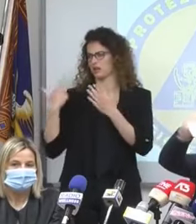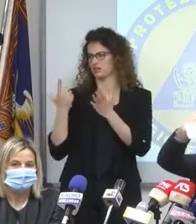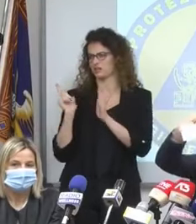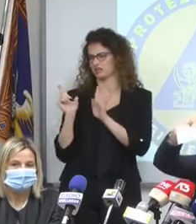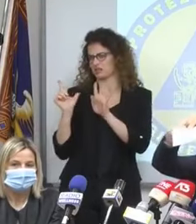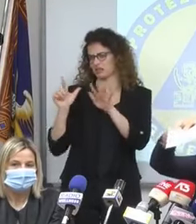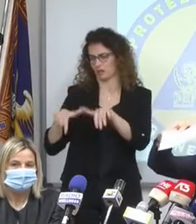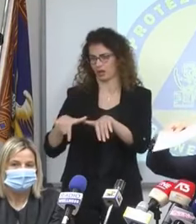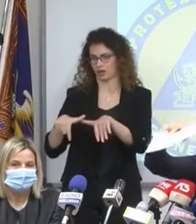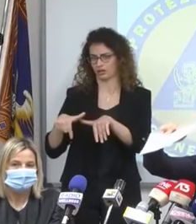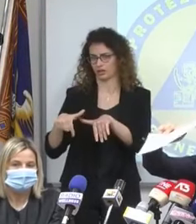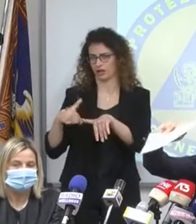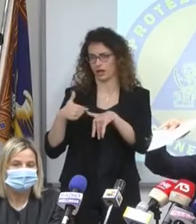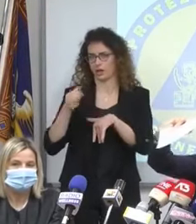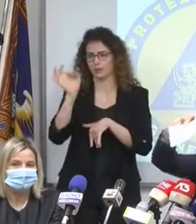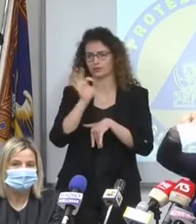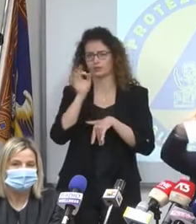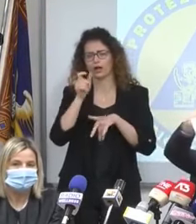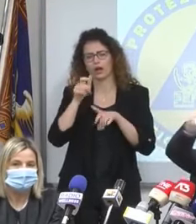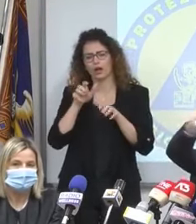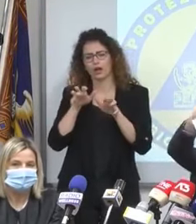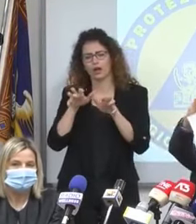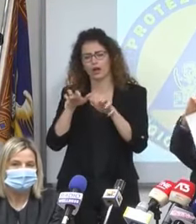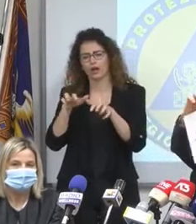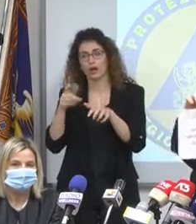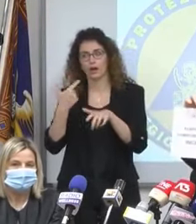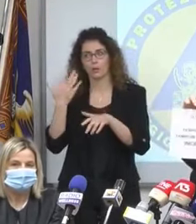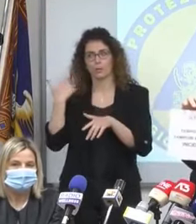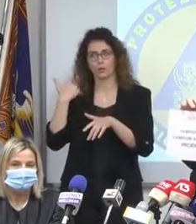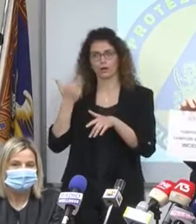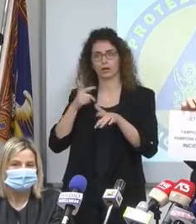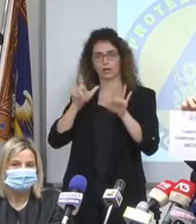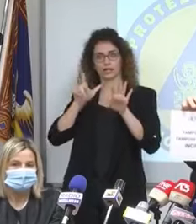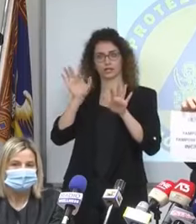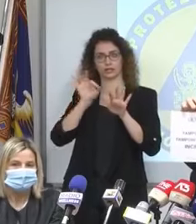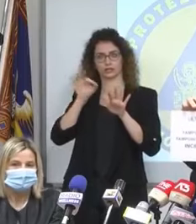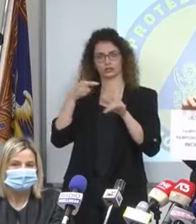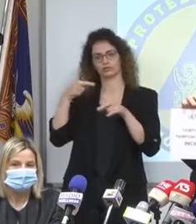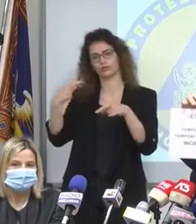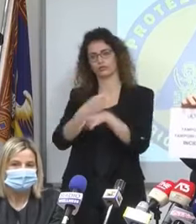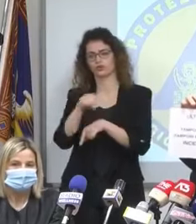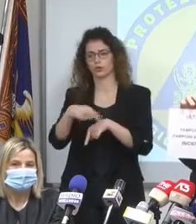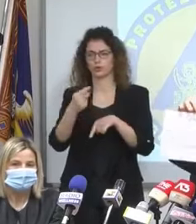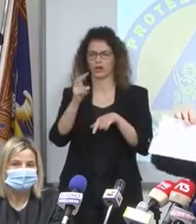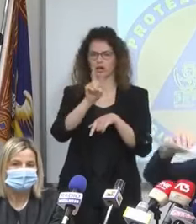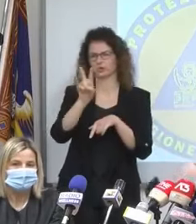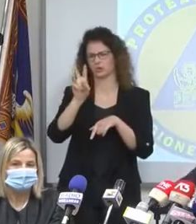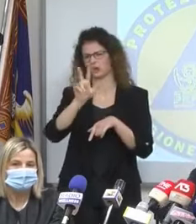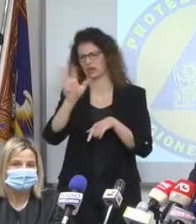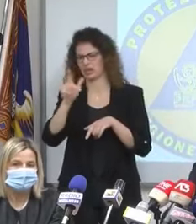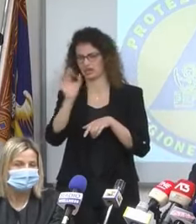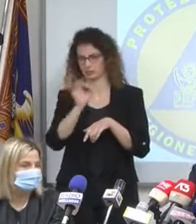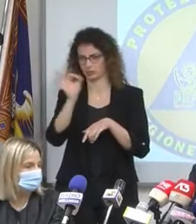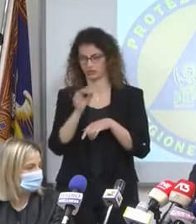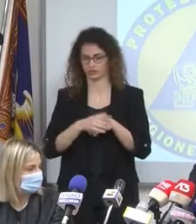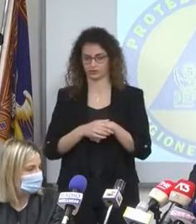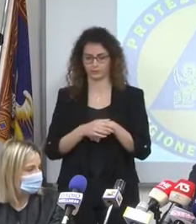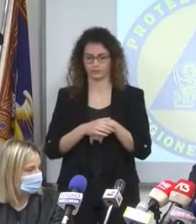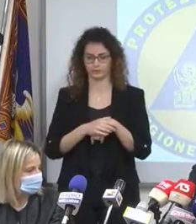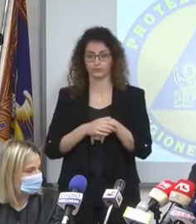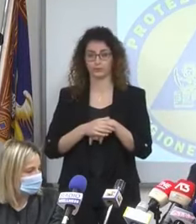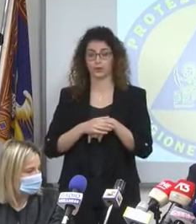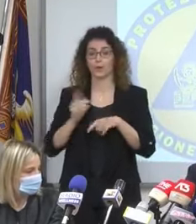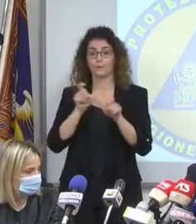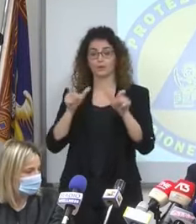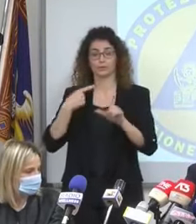incidenza pian piano sta calando, eravamo arrivati quasi al 7%, adesso siamo sul 2-3%. Il numero di